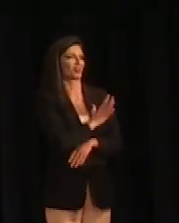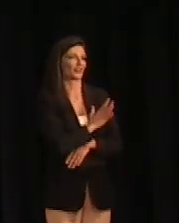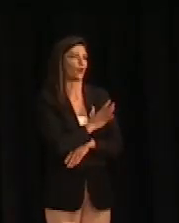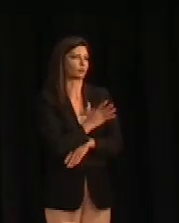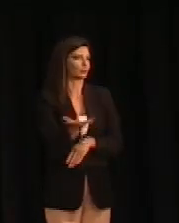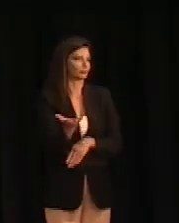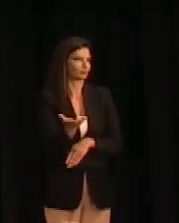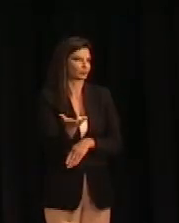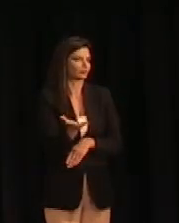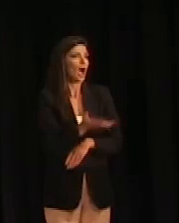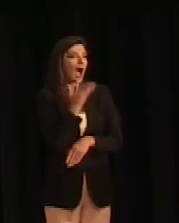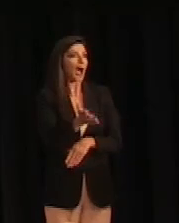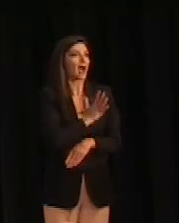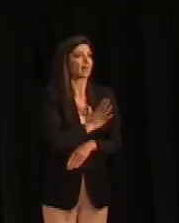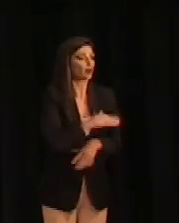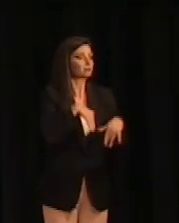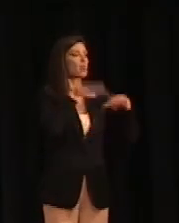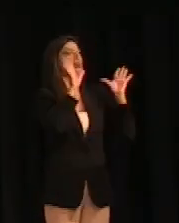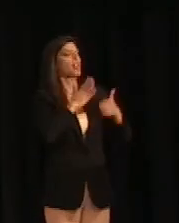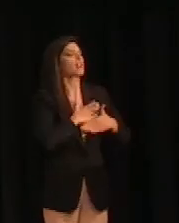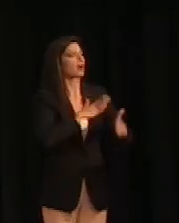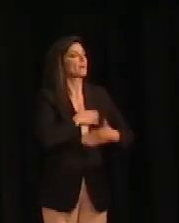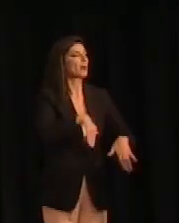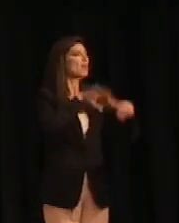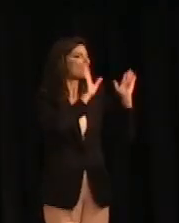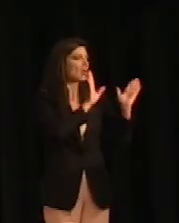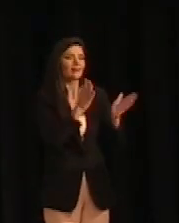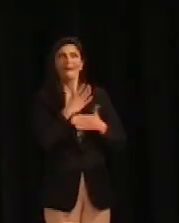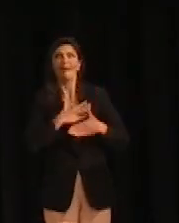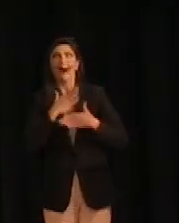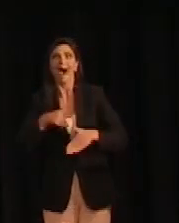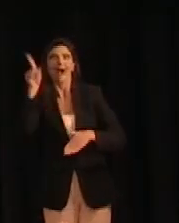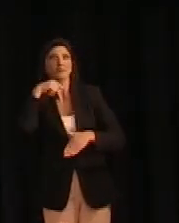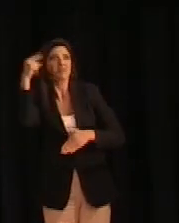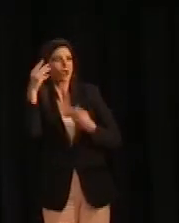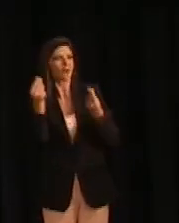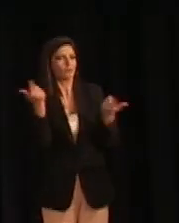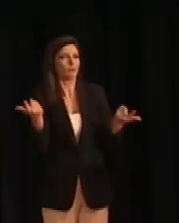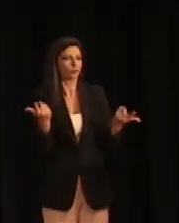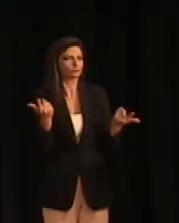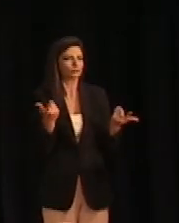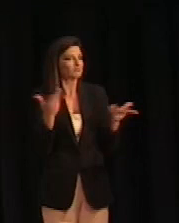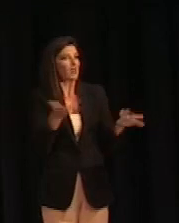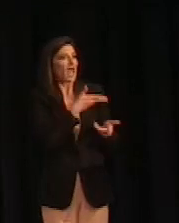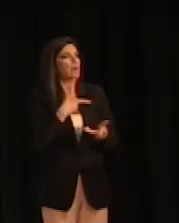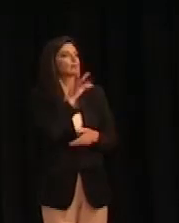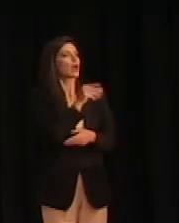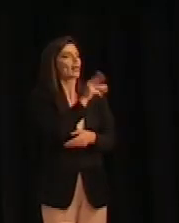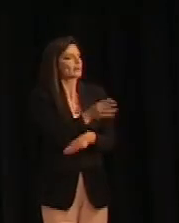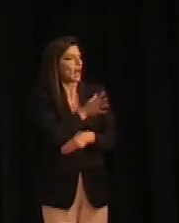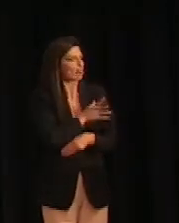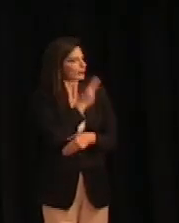γιατί αυτός που δεν αγαπά τον αδελφόν του που έχει δει, το Θεό που δεν τον έχει δει, πώς μπορεί να τον